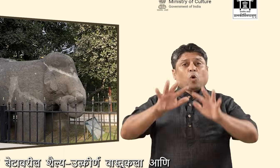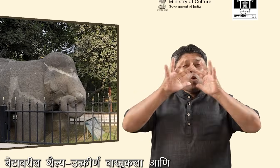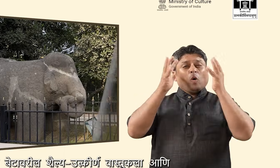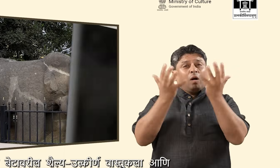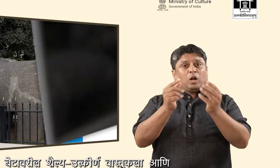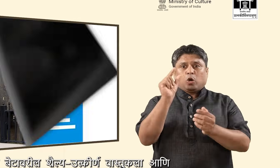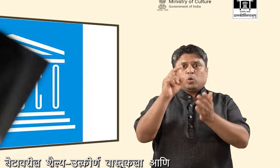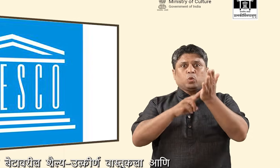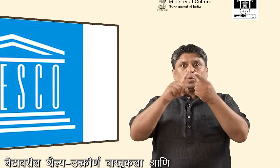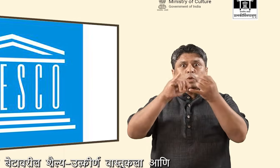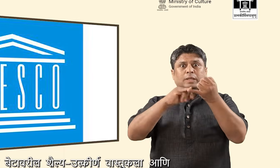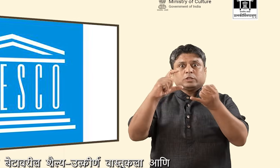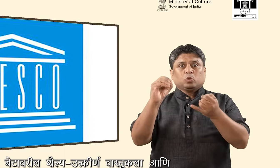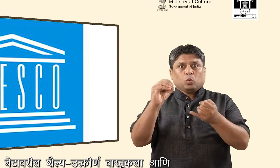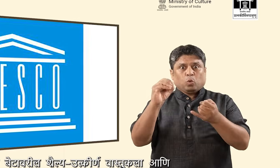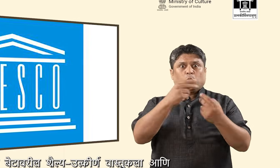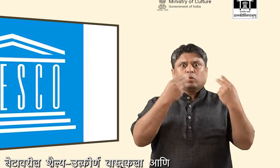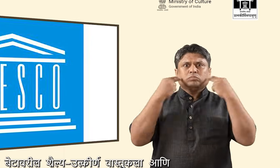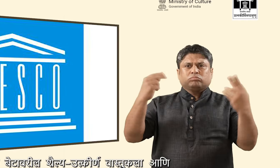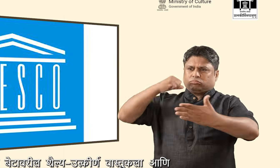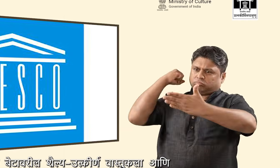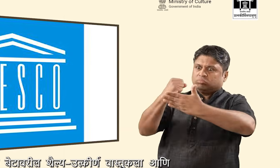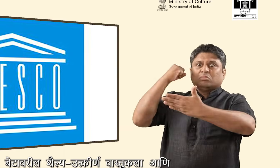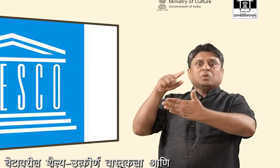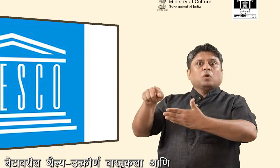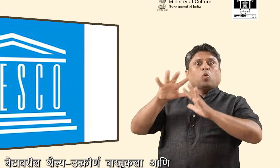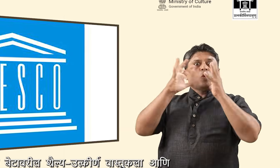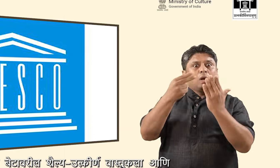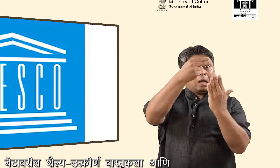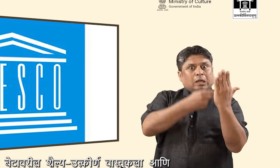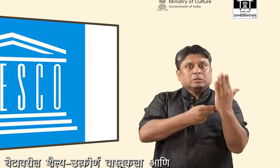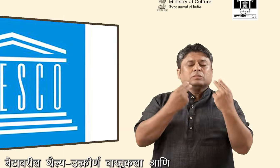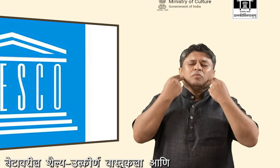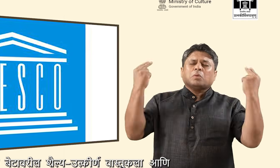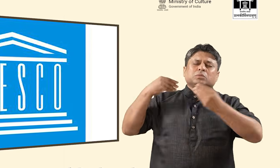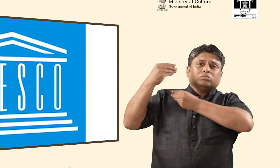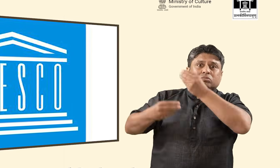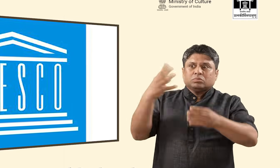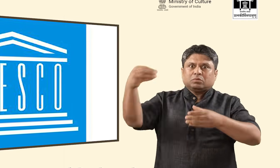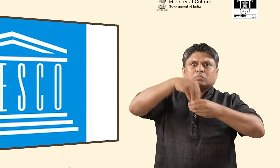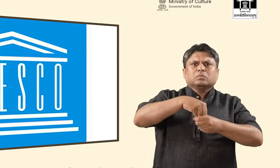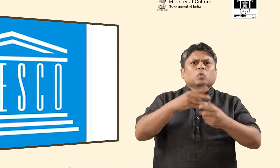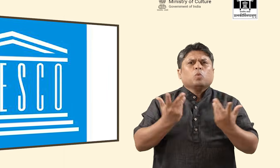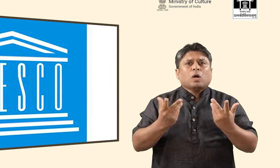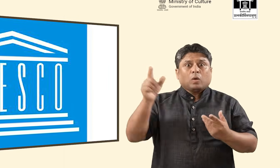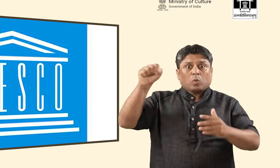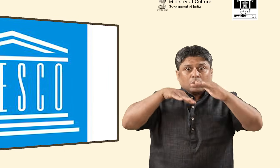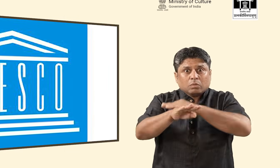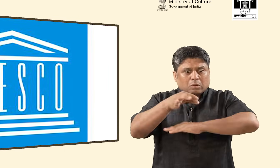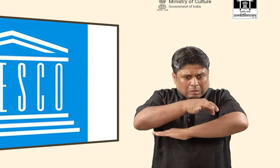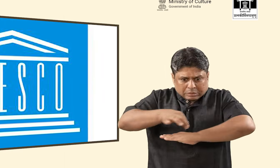या बेटावरील शैल्य उत्कीर्ण वास्तुकला आणि शिल्पकलेमुळे त्याला युनेस्को जागतिक वारसा स्थळाचा दर्जा मिळालेला आहे.